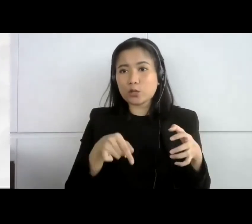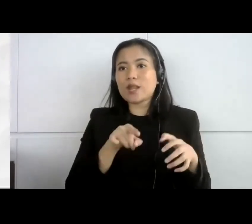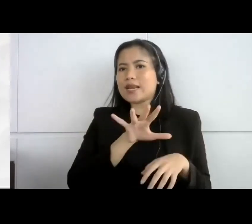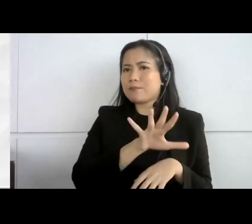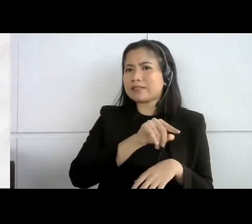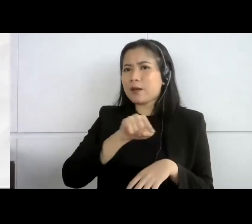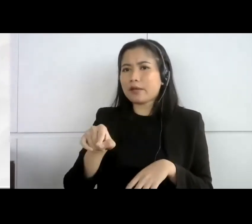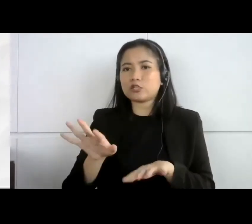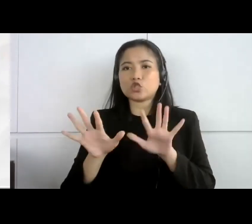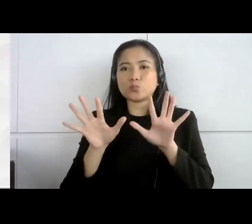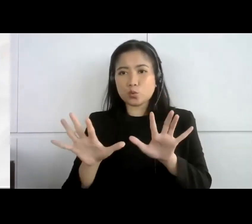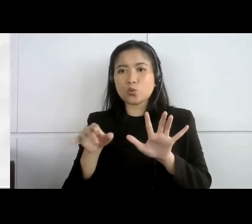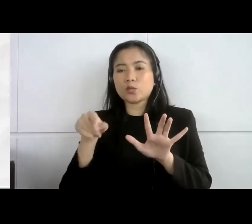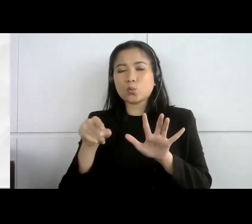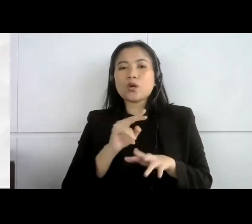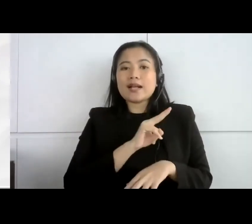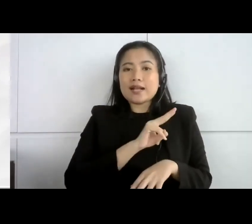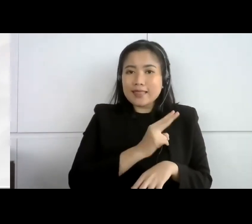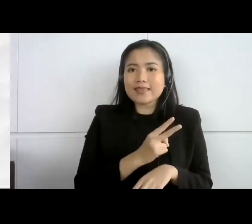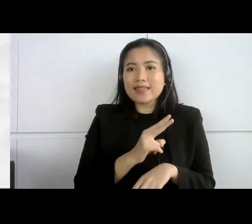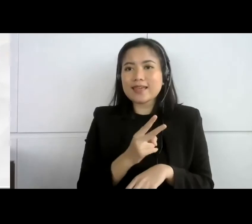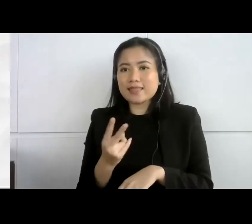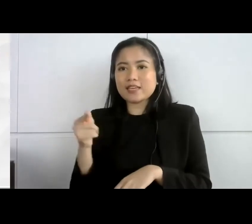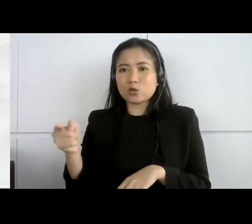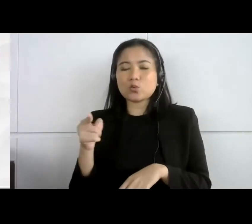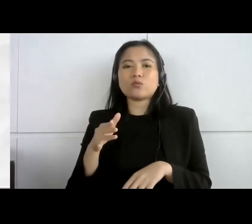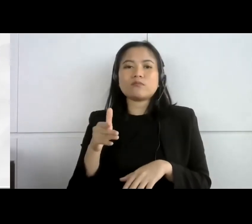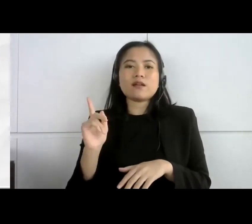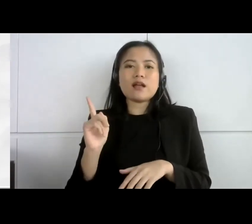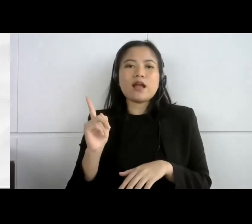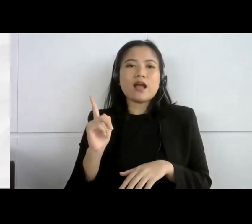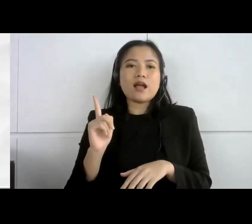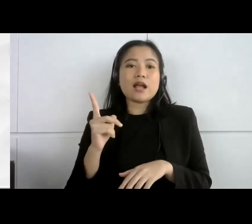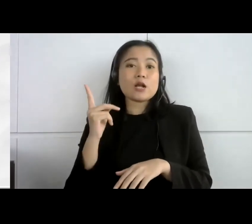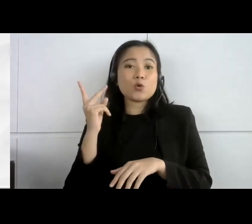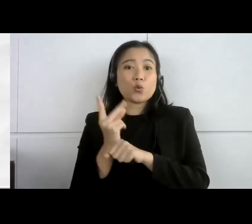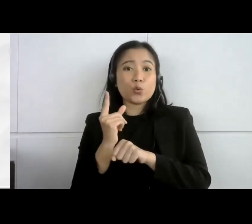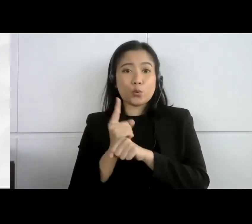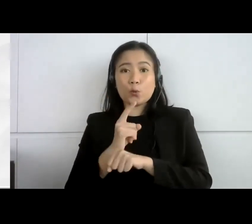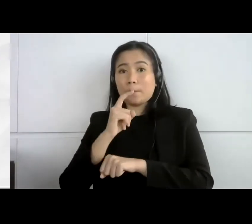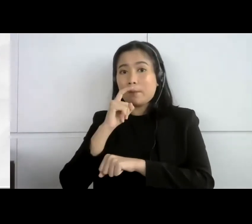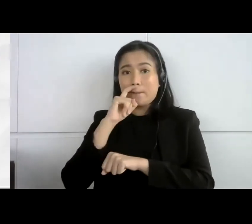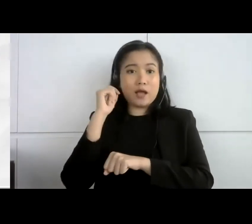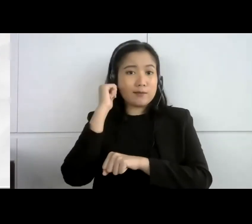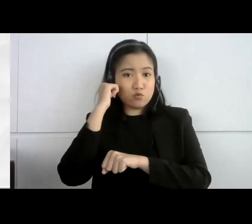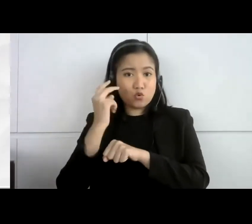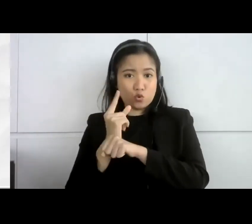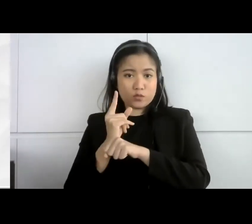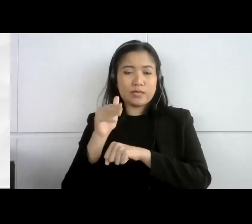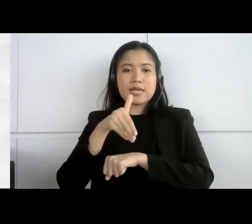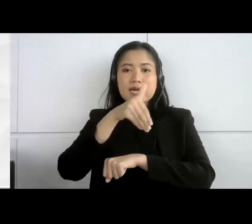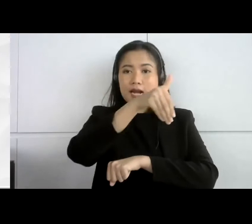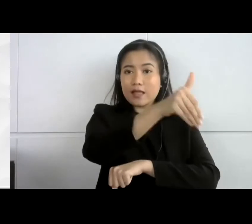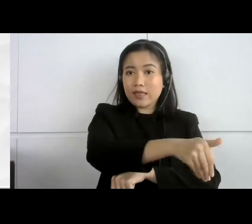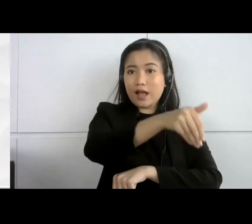10 ya secara bergiliran akan mengunjungi, ibu guru akan bapak guru akan mengunjungi